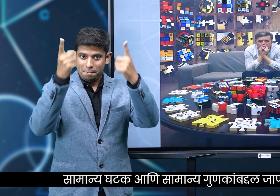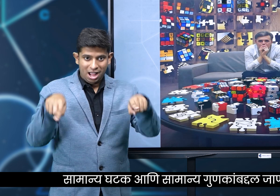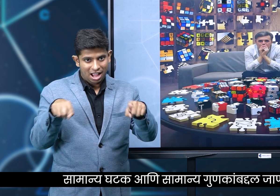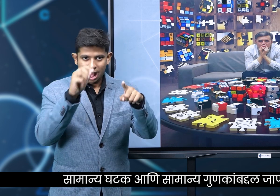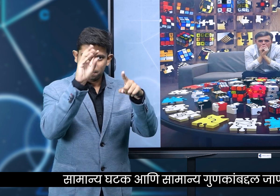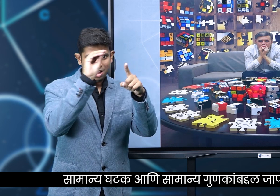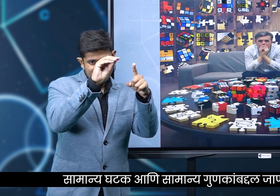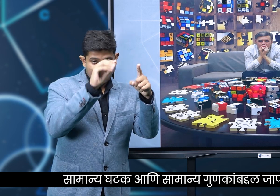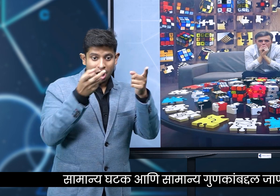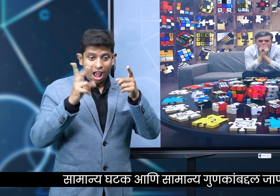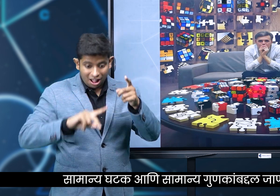घेतल्याने आयोजन